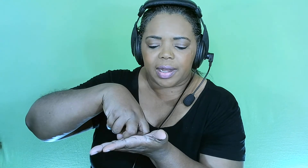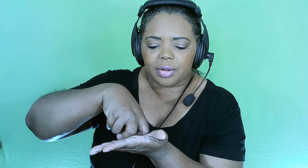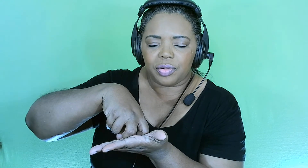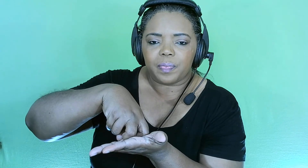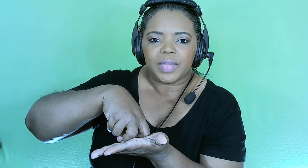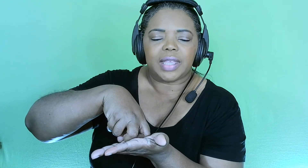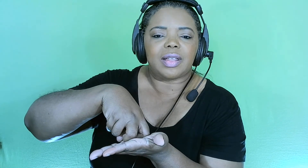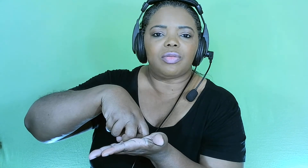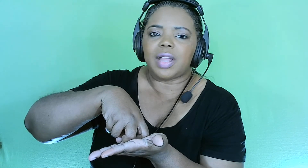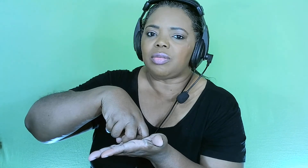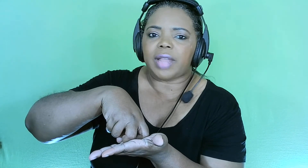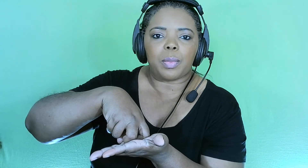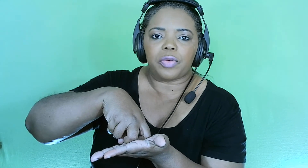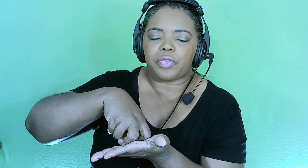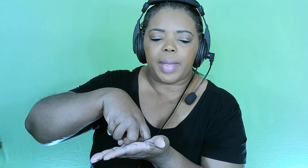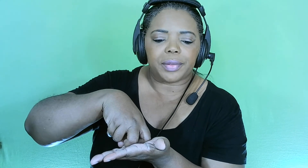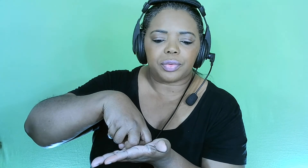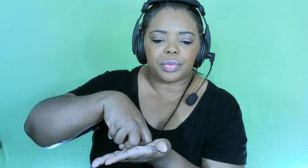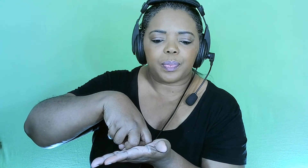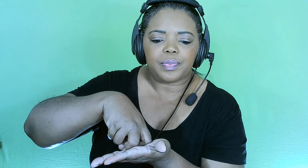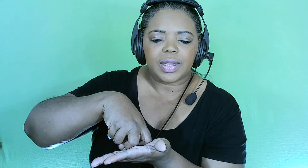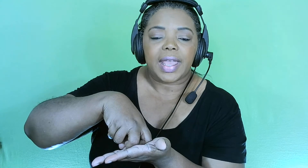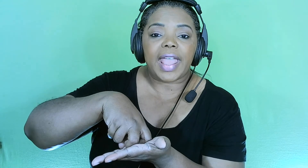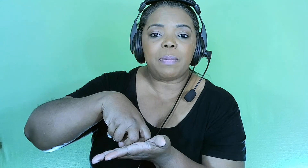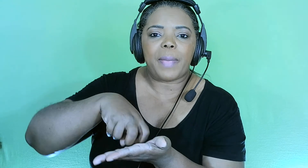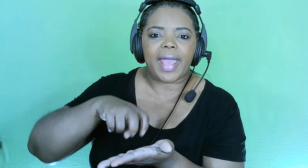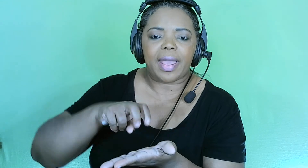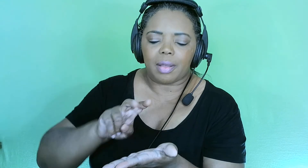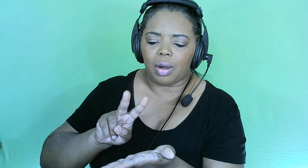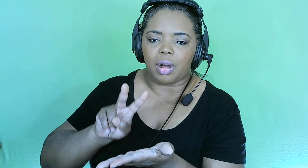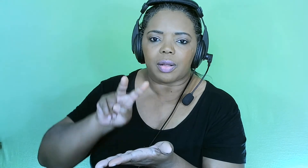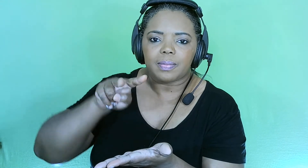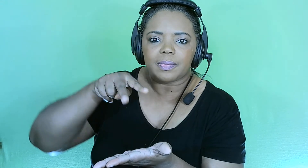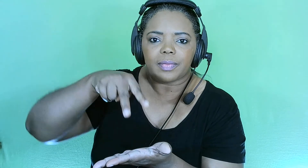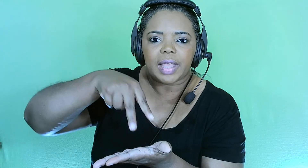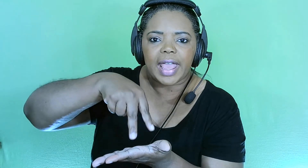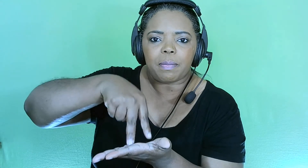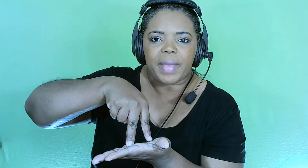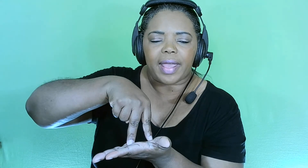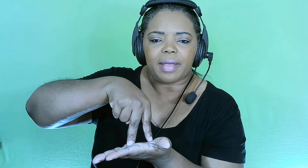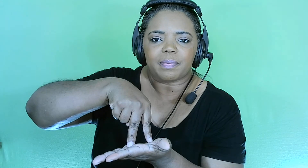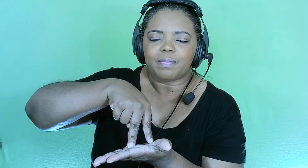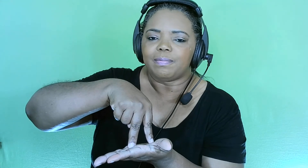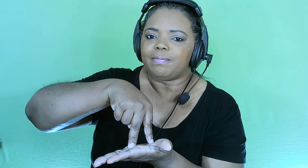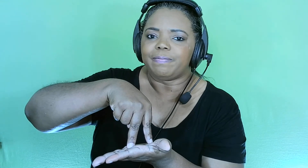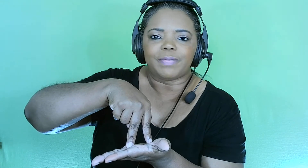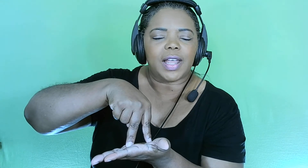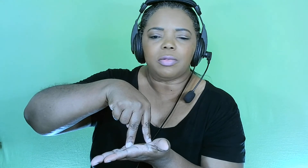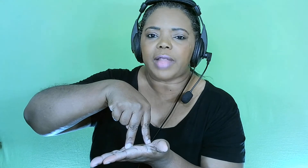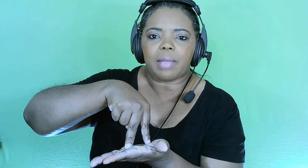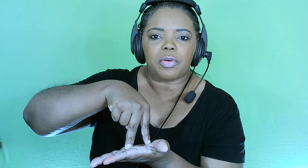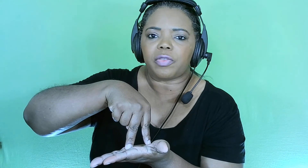joelho, então não tem movimento. Em pé, ó, em pé, não tem